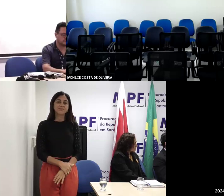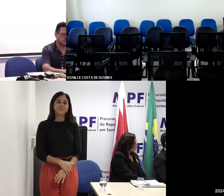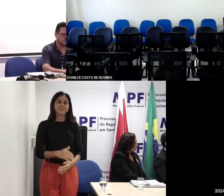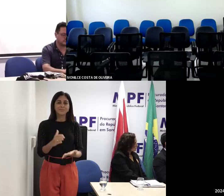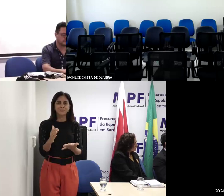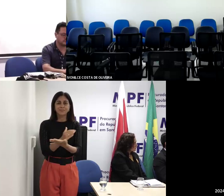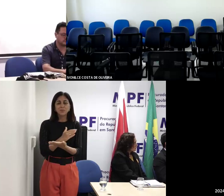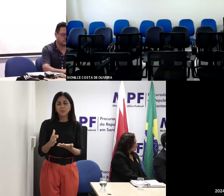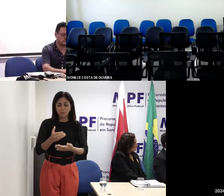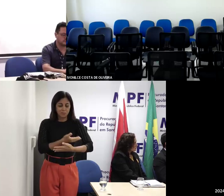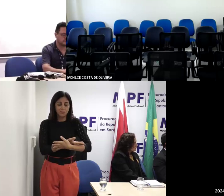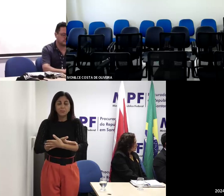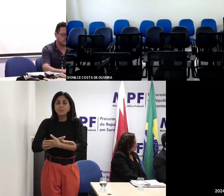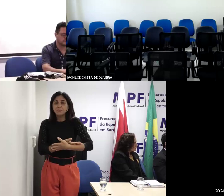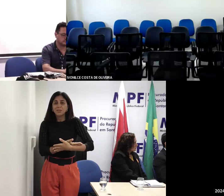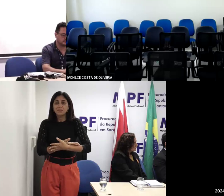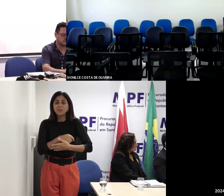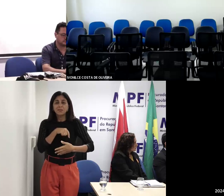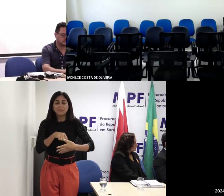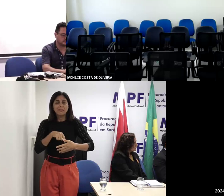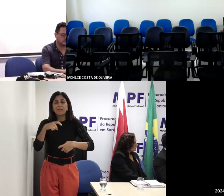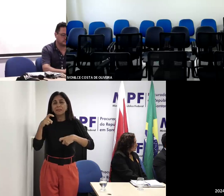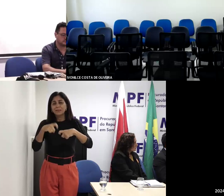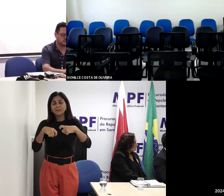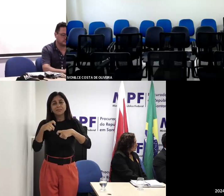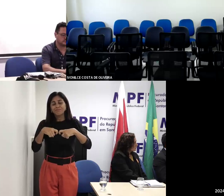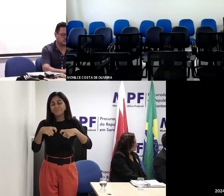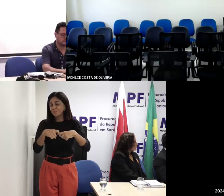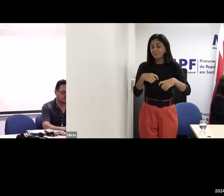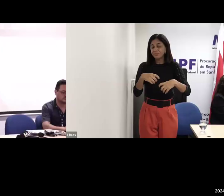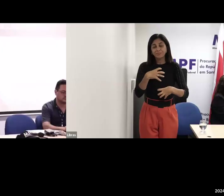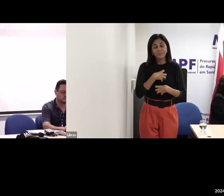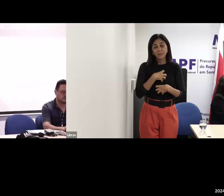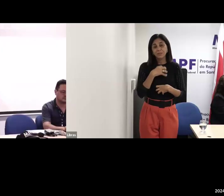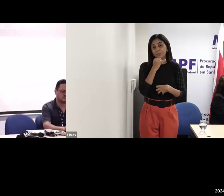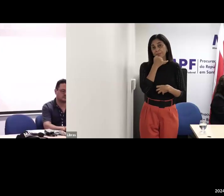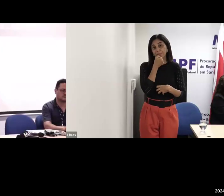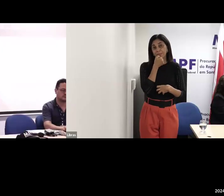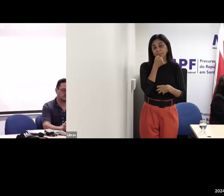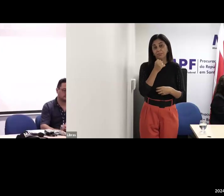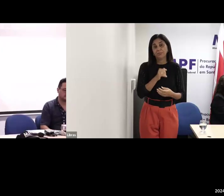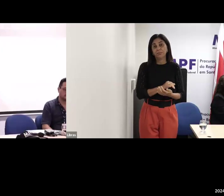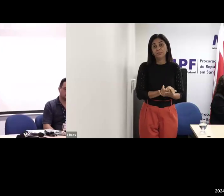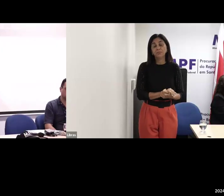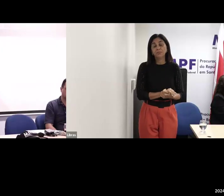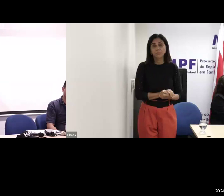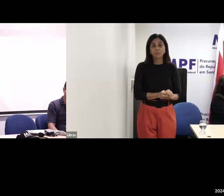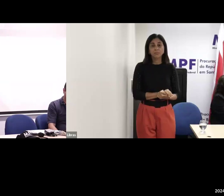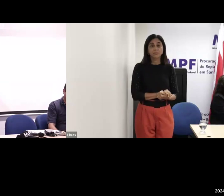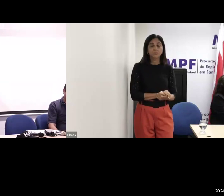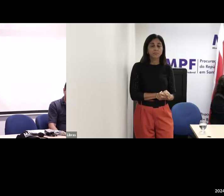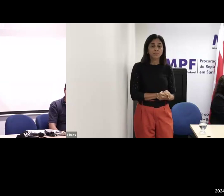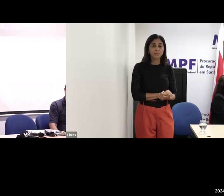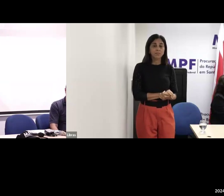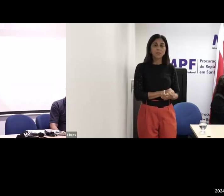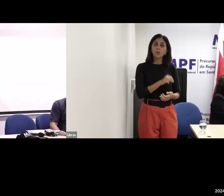bebês tinham pasmo veja como é tão pesado e parabenizo mais uma vez não só o convite Dr Gilberto mas a promoção